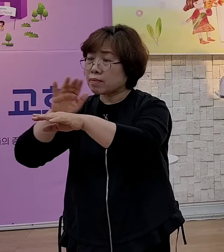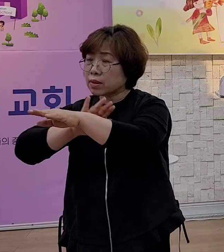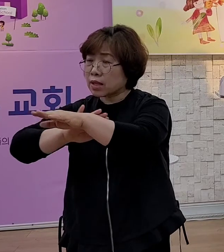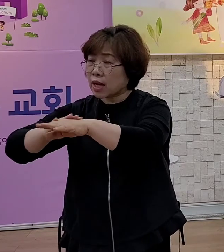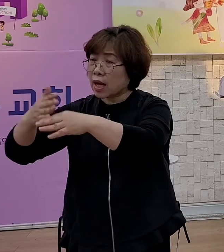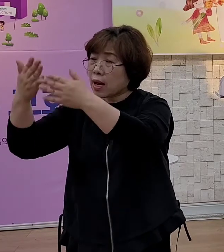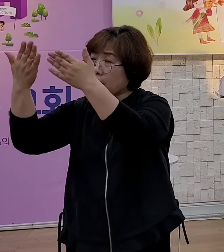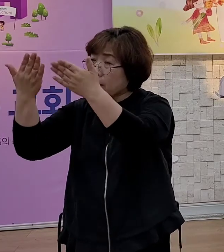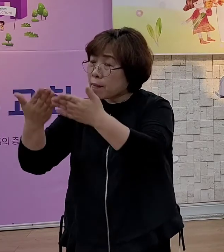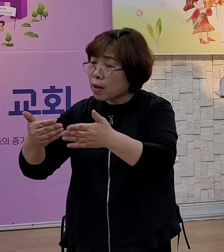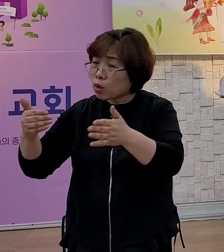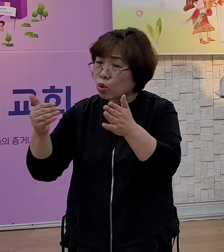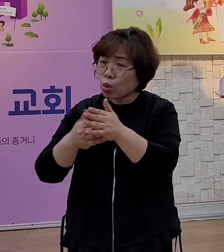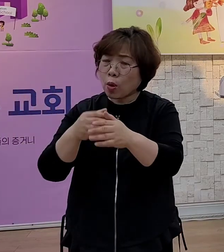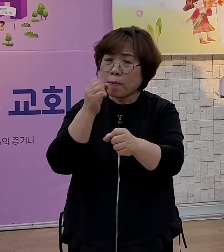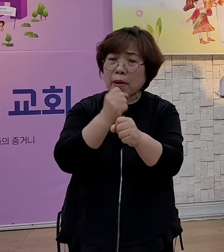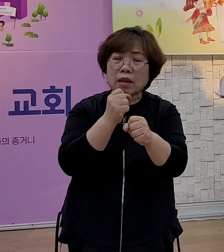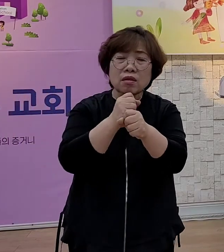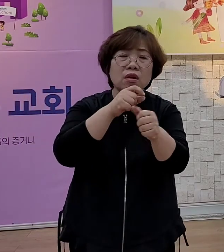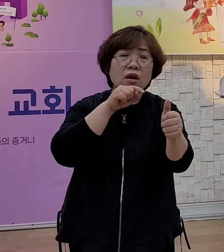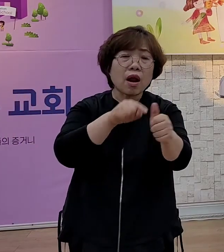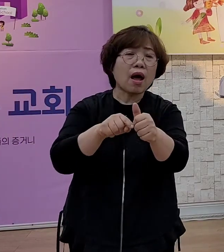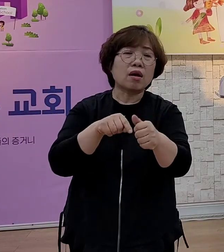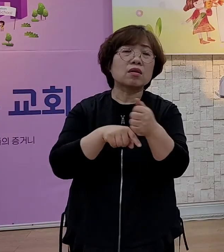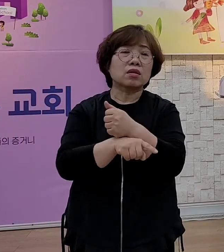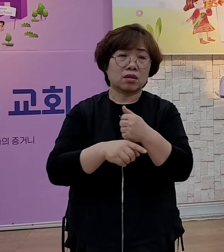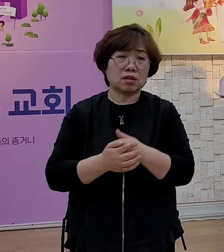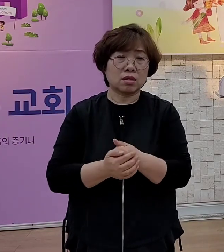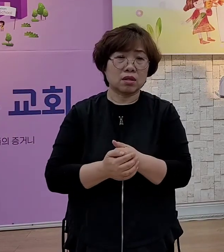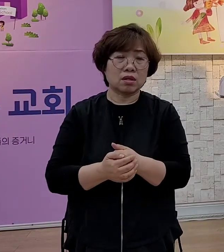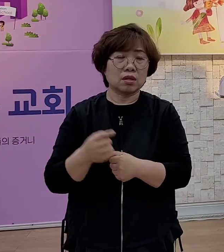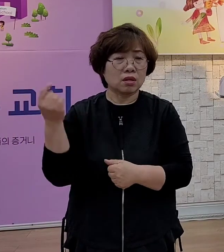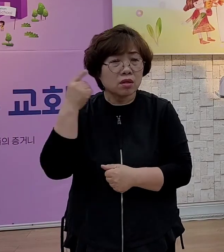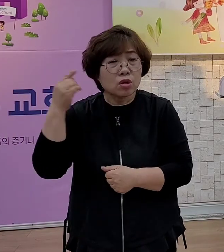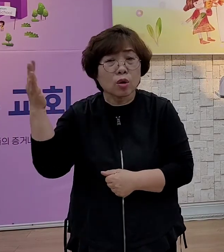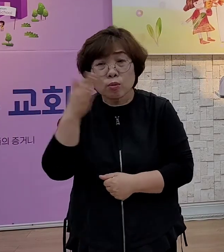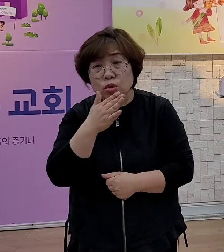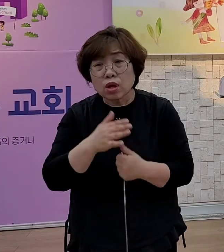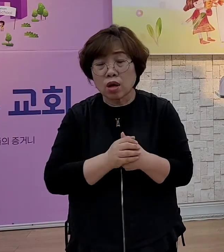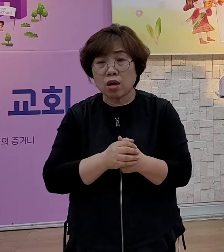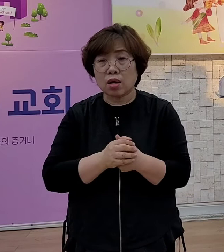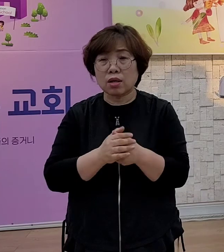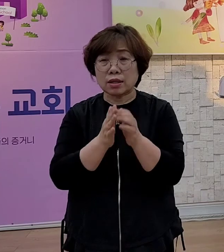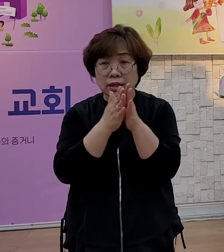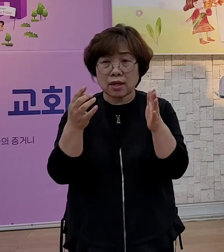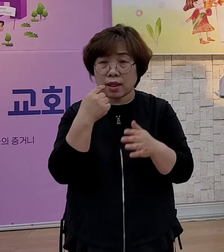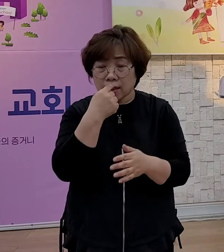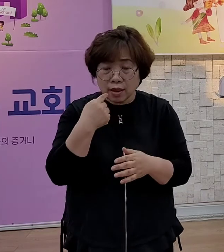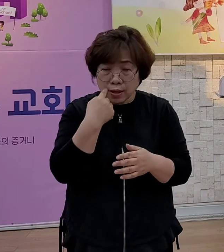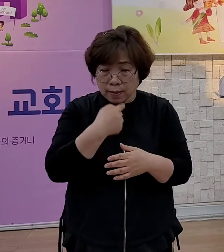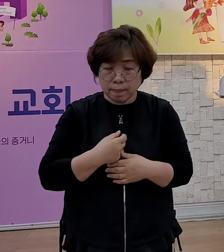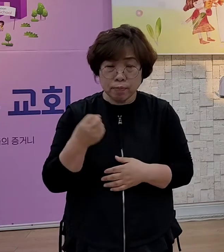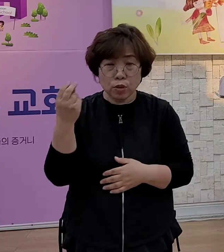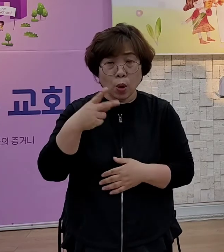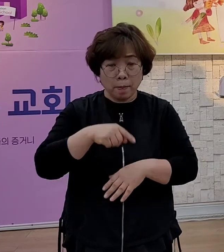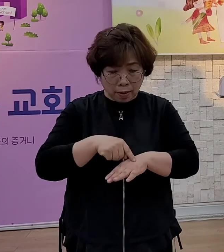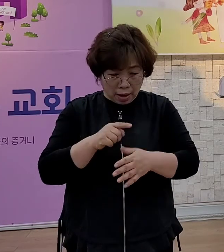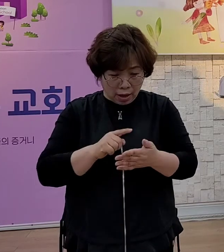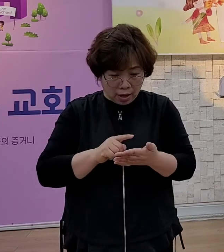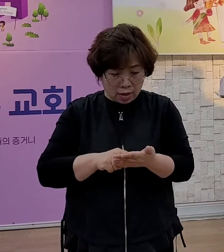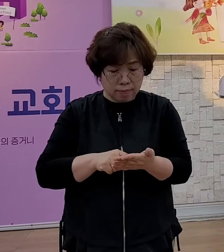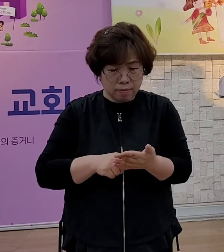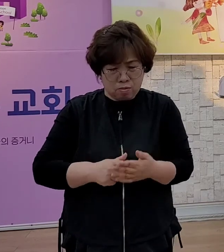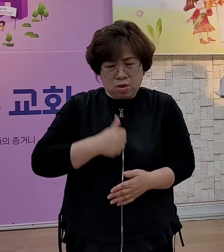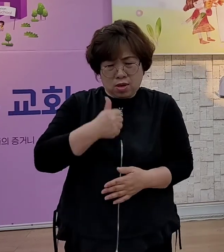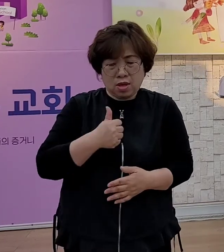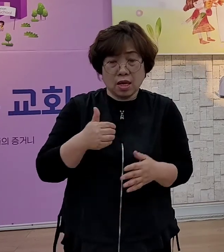받을 수 있도록 만들어야 한다. 듣는 것부터, 우리의 입부터, 우리의 이 마음에 이